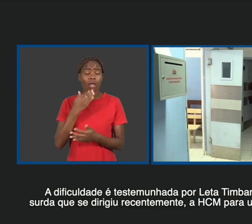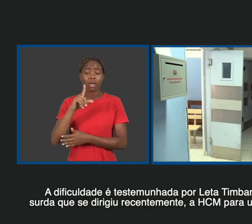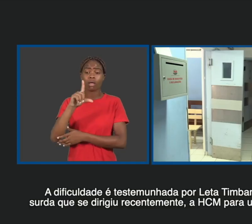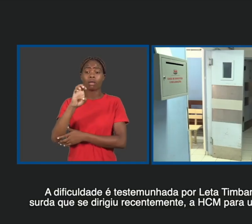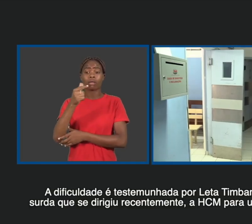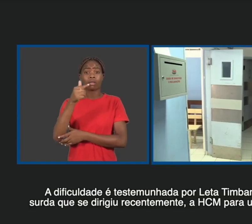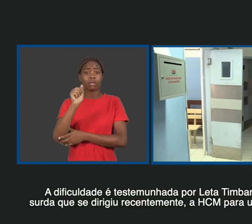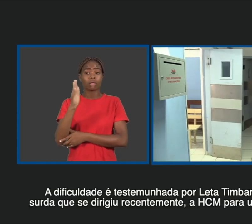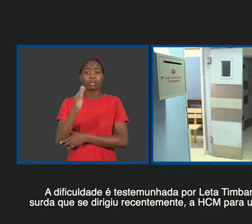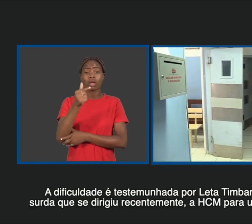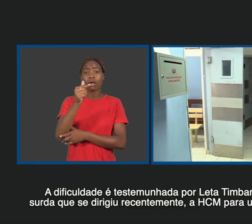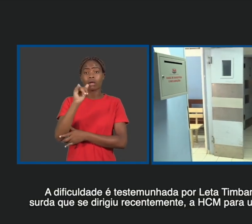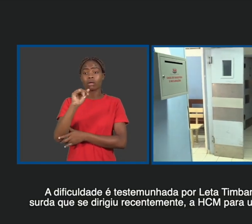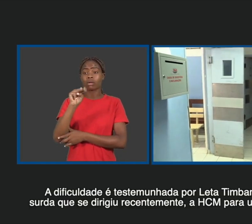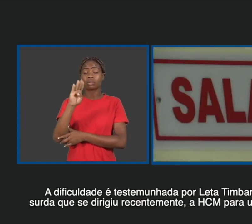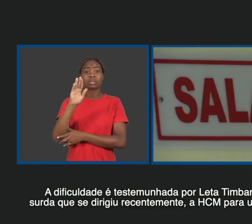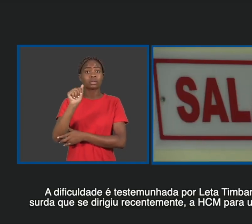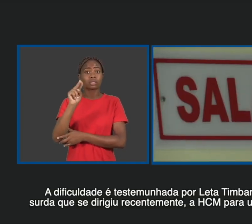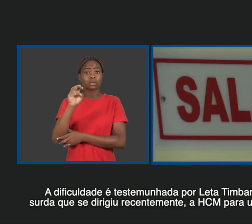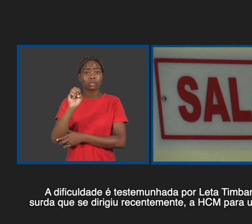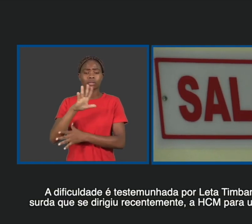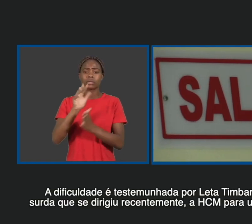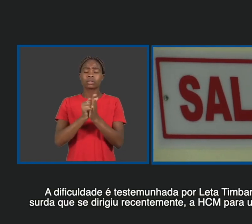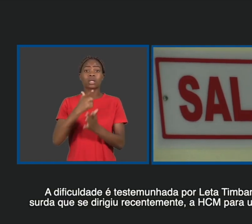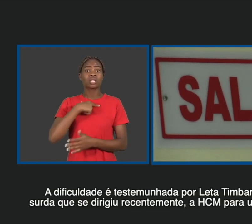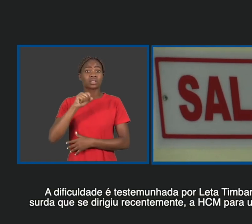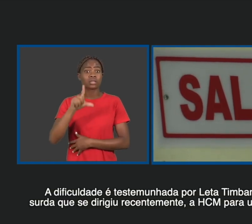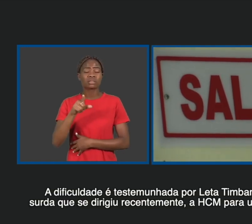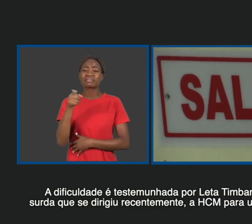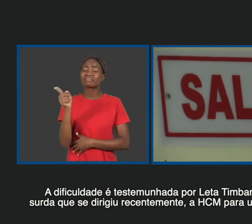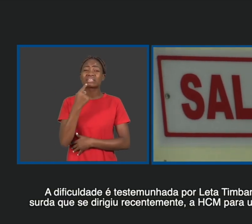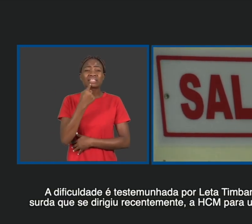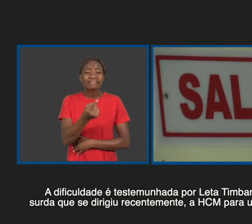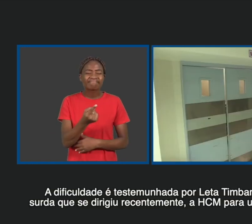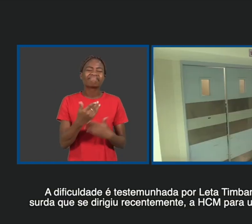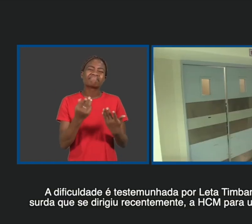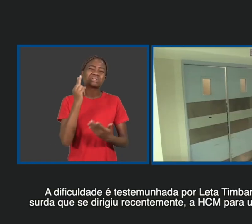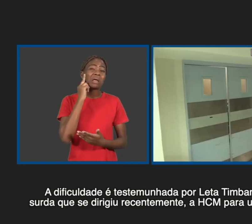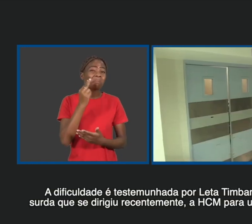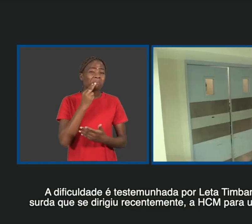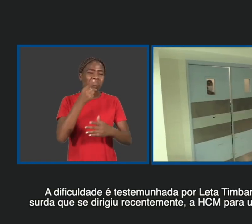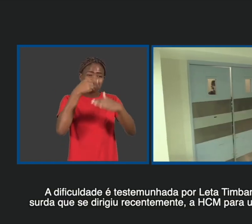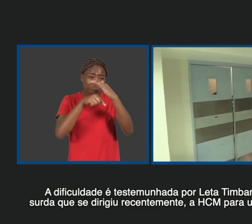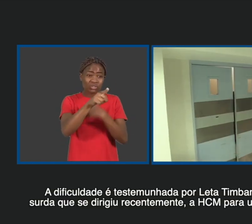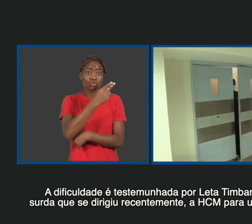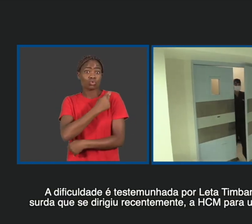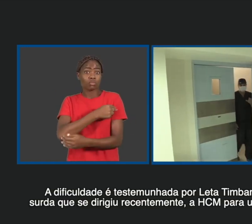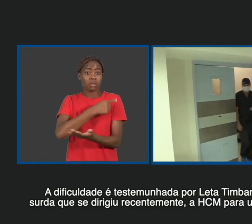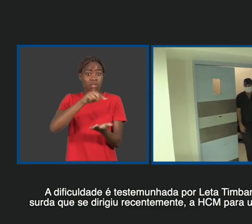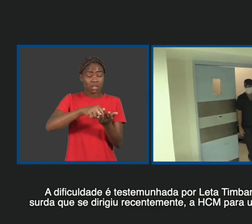A dificuldade é testemunhada por Leta Timban, uma paciente surda que se dirigiu